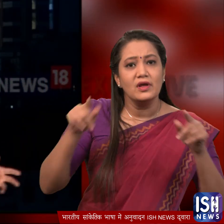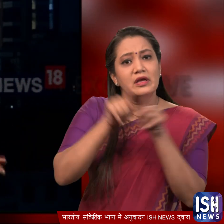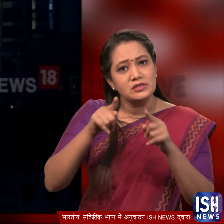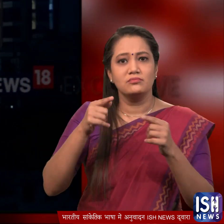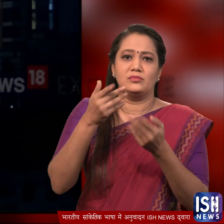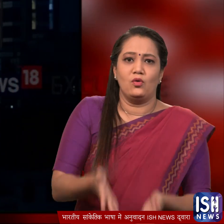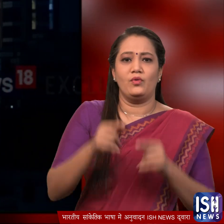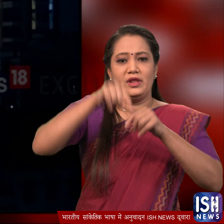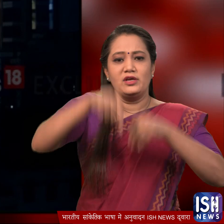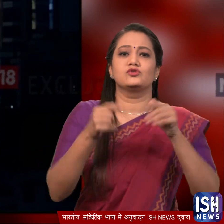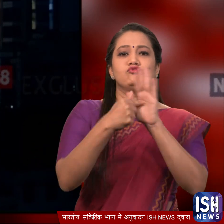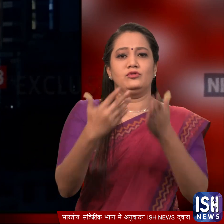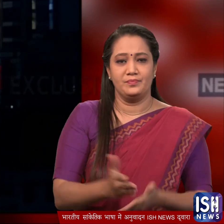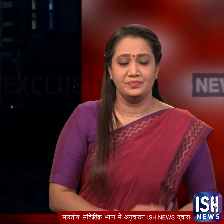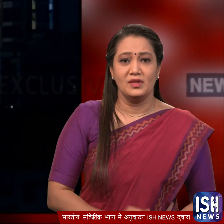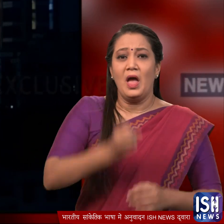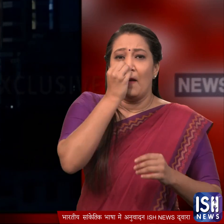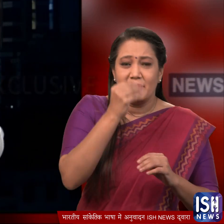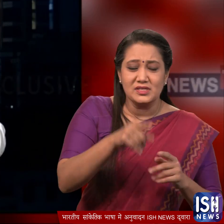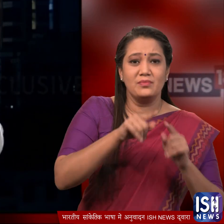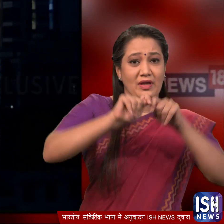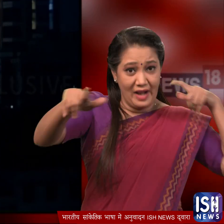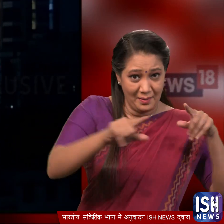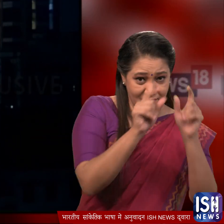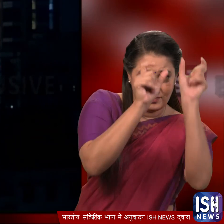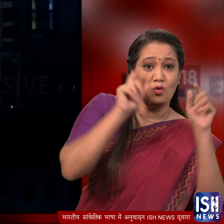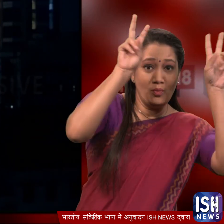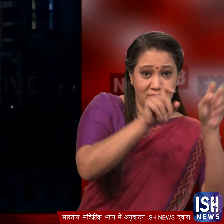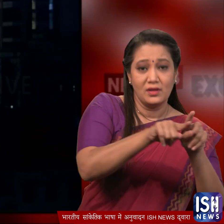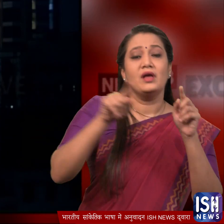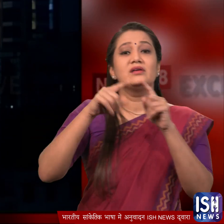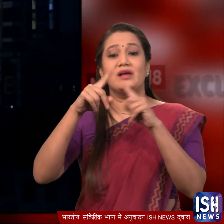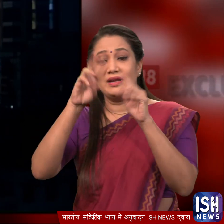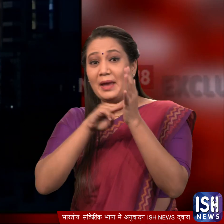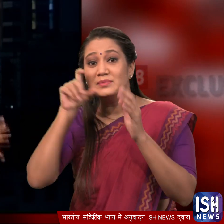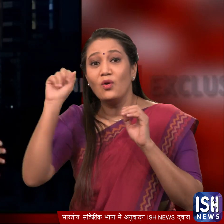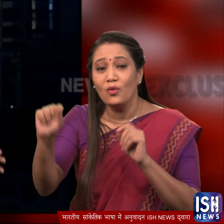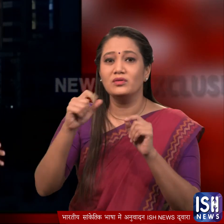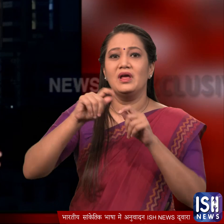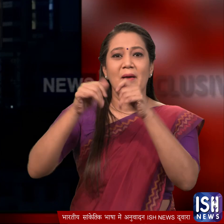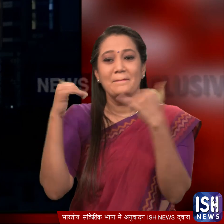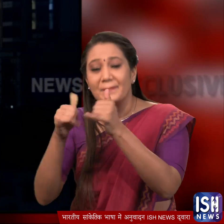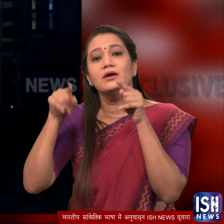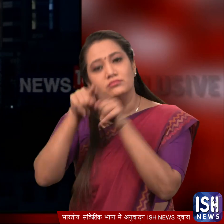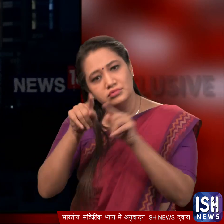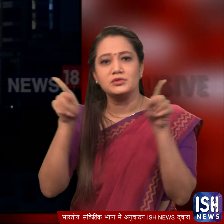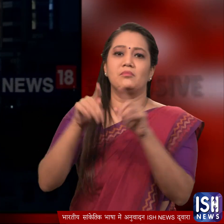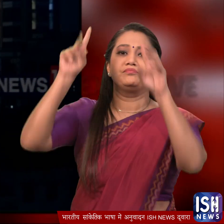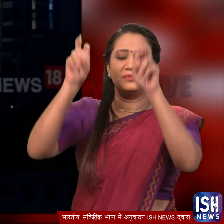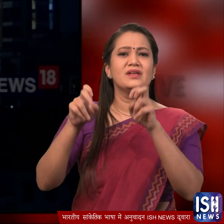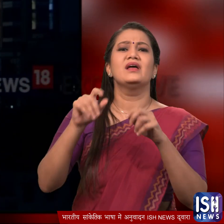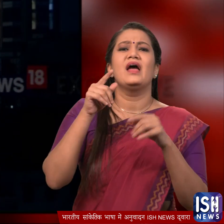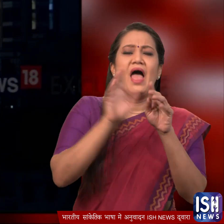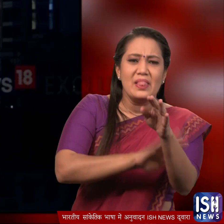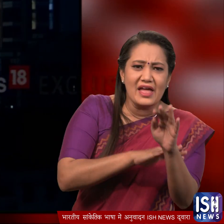राजनीतिक तस्वीर की झलक दिखा रही हैं। वहां सबसे ज्यादा शोर बीजेपी के जय श्री राम और टीएमसी के खेला होबे नारे का ही है। लेफ्ट फ्रंट और कांग्रेस